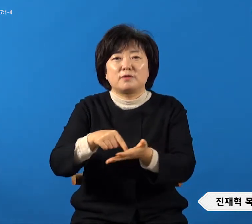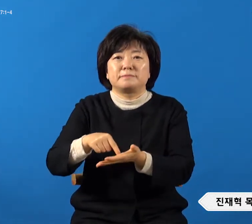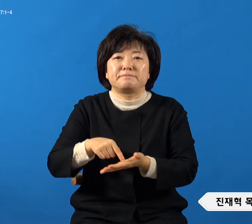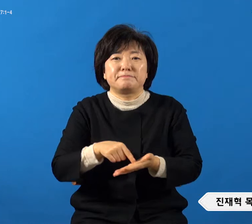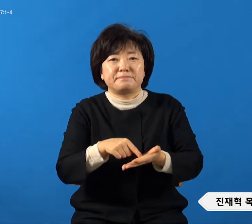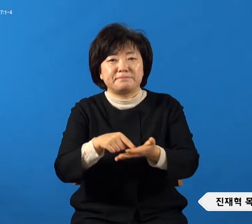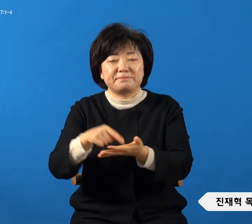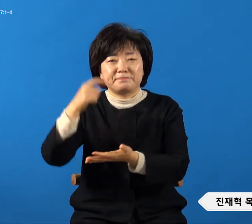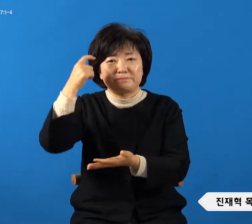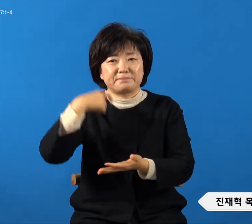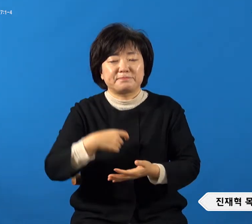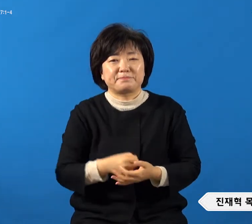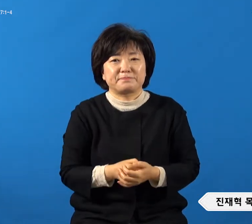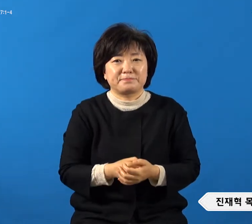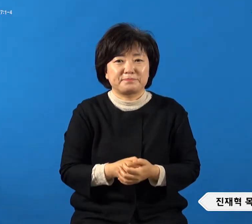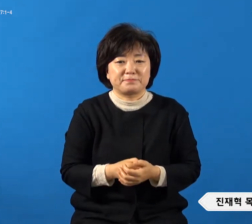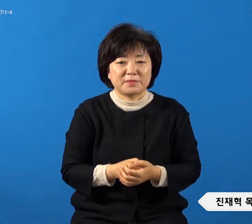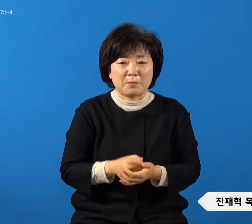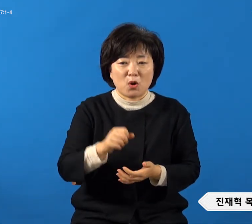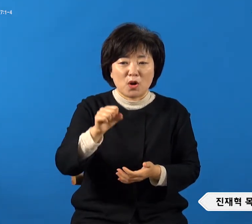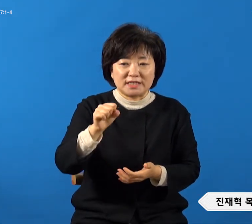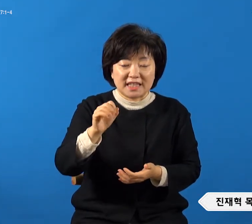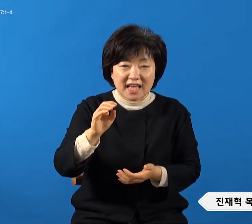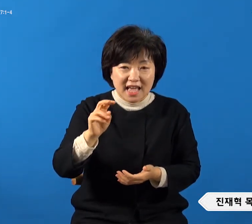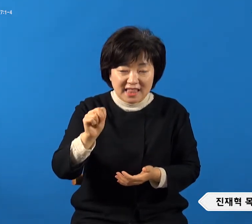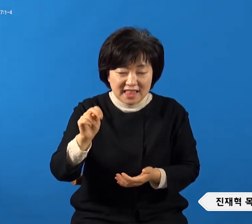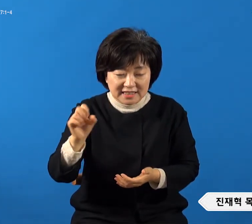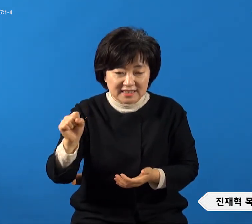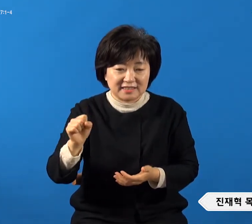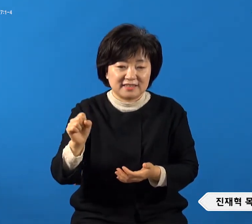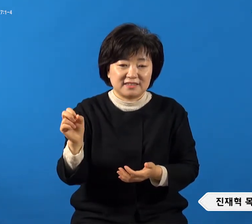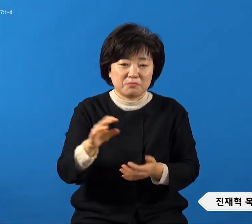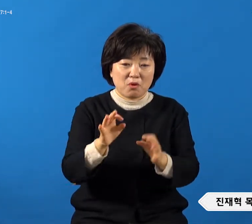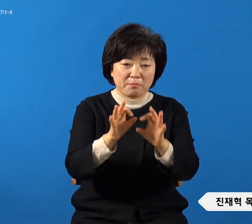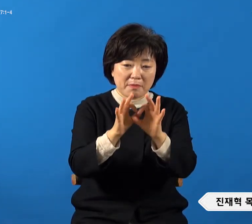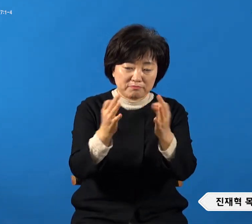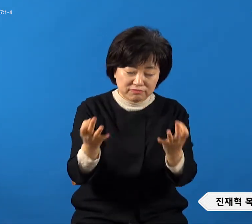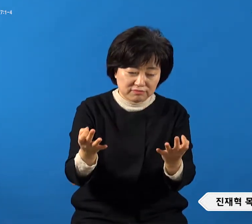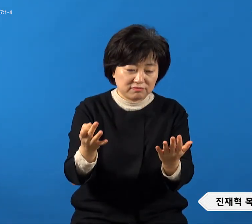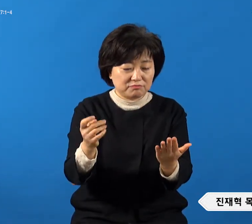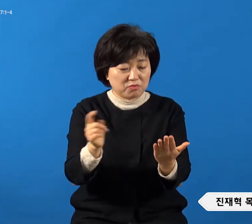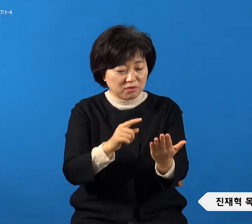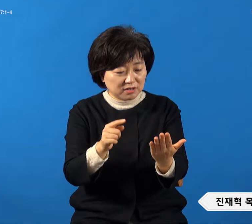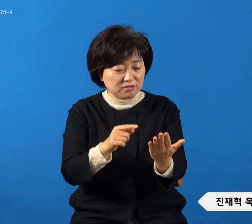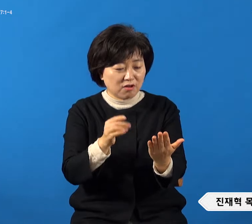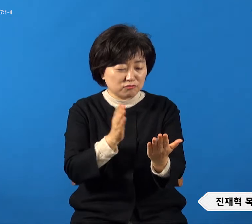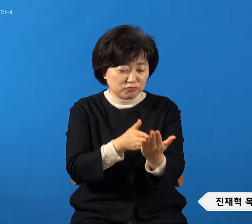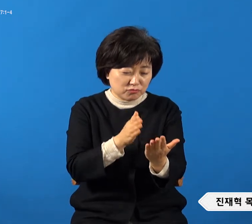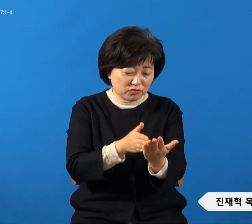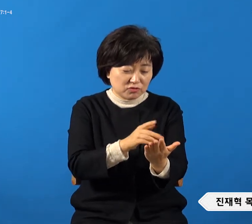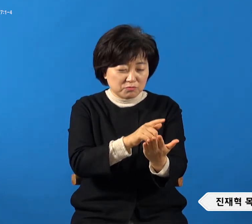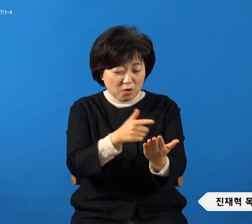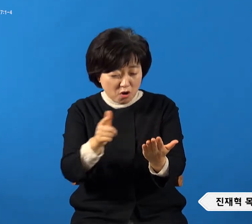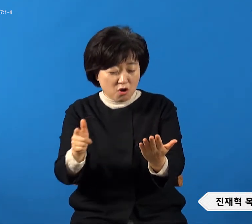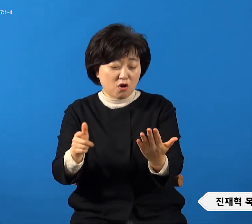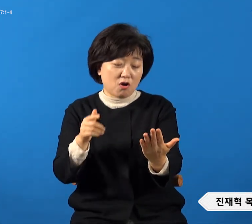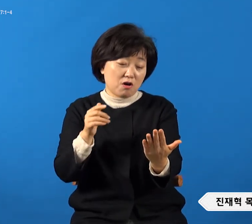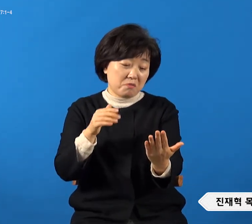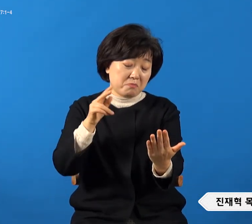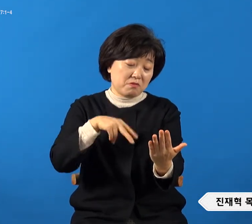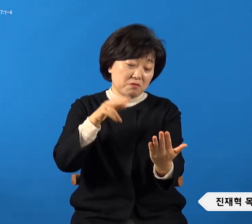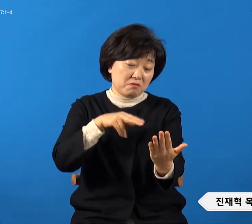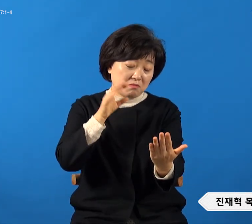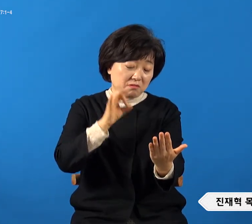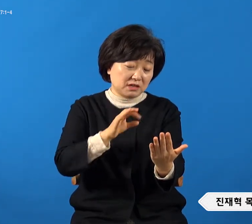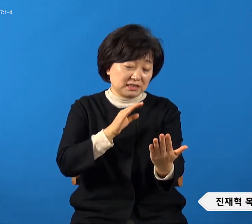경험하게 됩니다. SNS나 페북을 통해서 수많은 스토리와 뉴스들이 등장하고 있지만 내